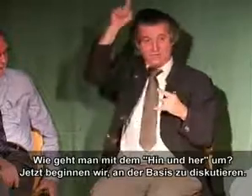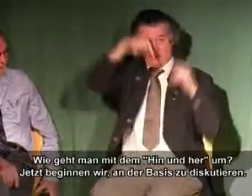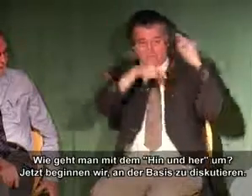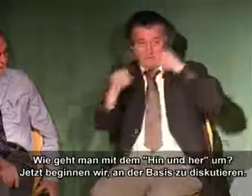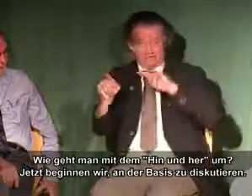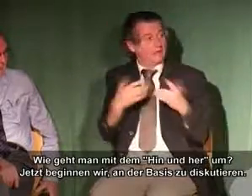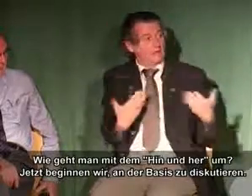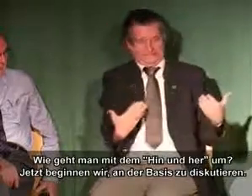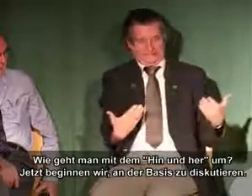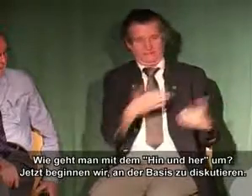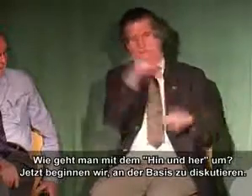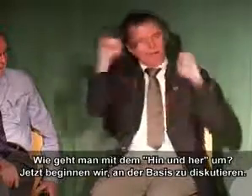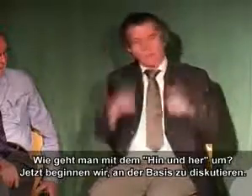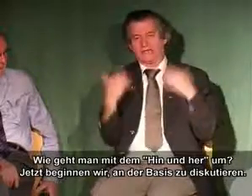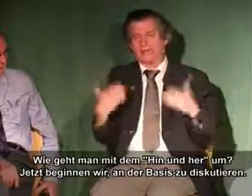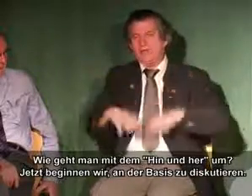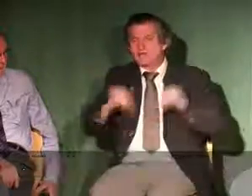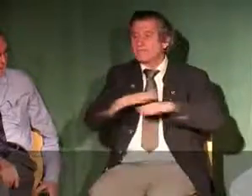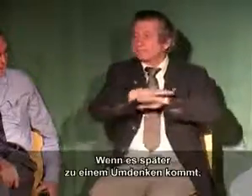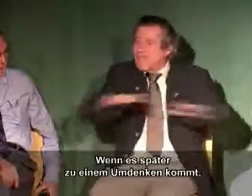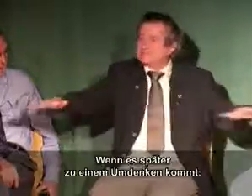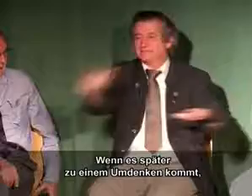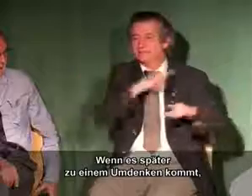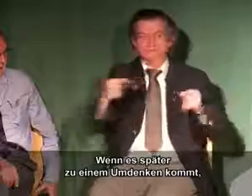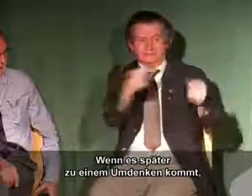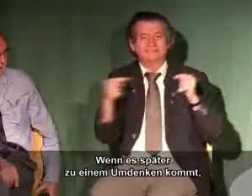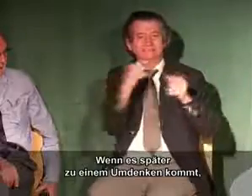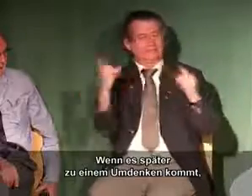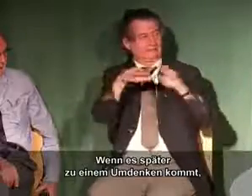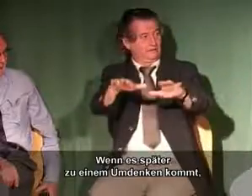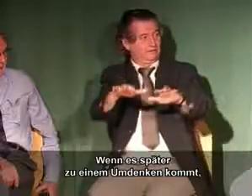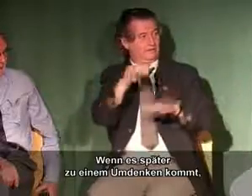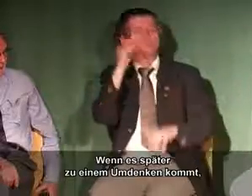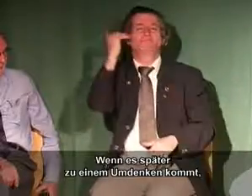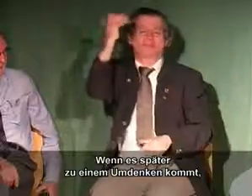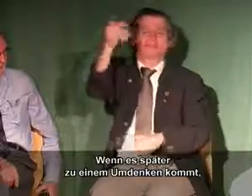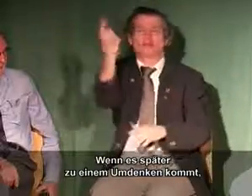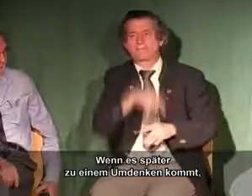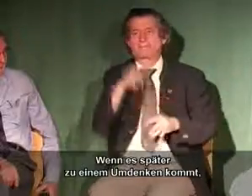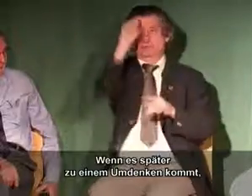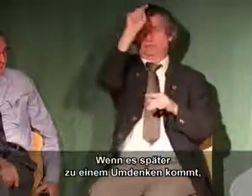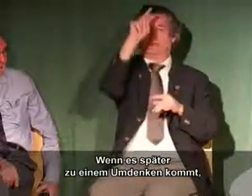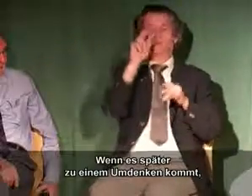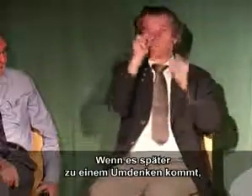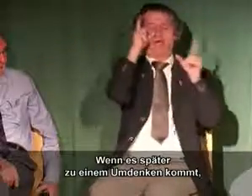und Her um? Jetzt beginnen wir an der Basis zu diskutieren. Wenn es später zu einem Umdenken kommt,